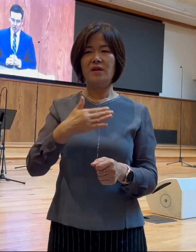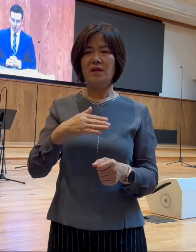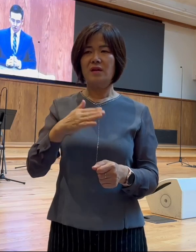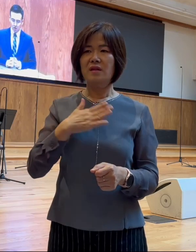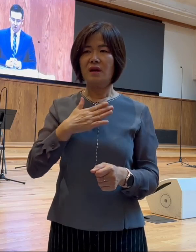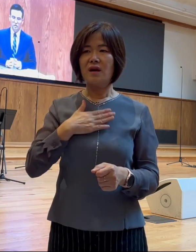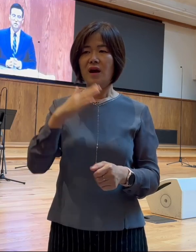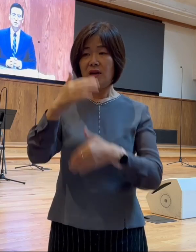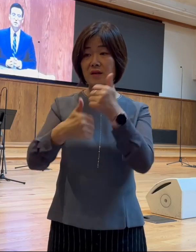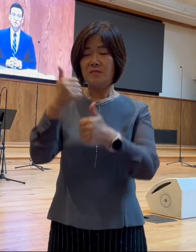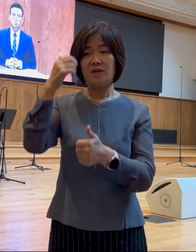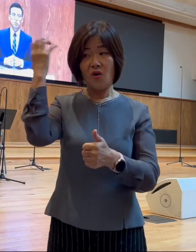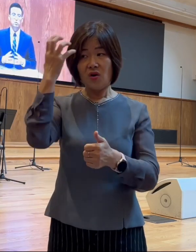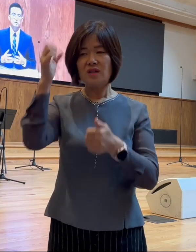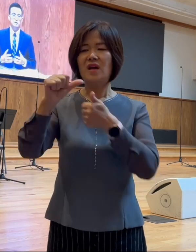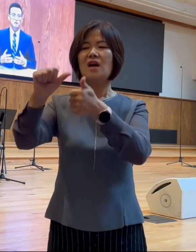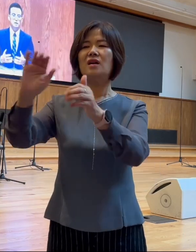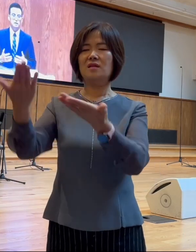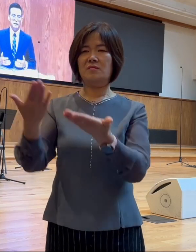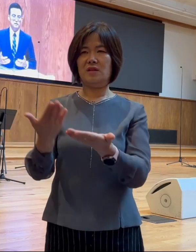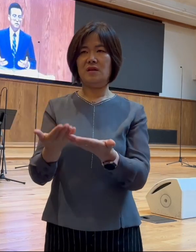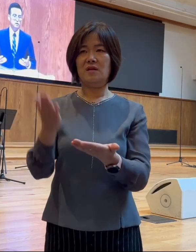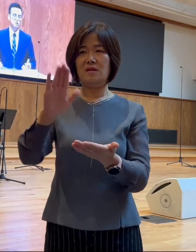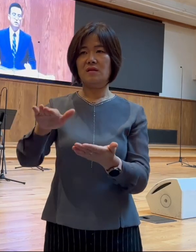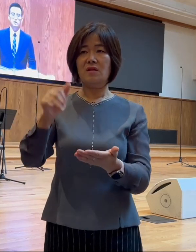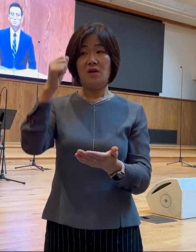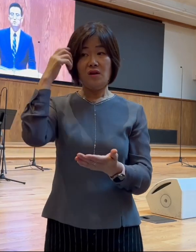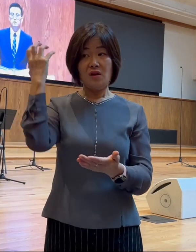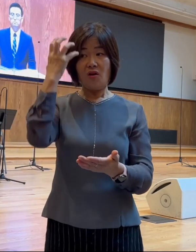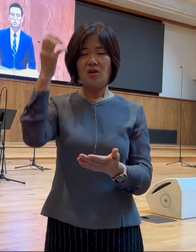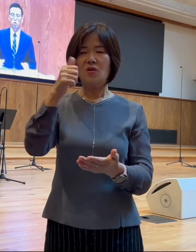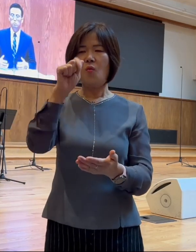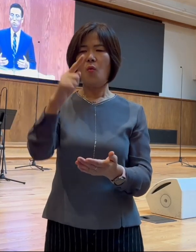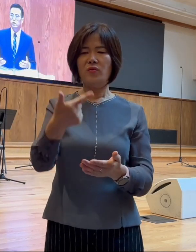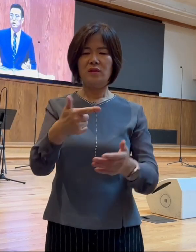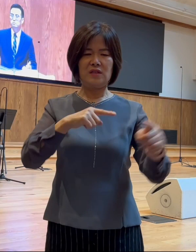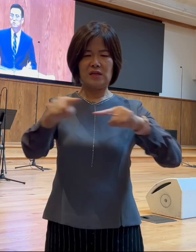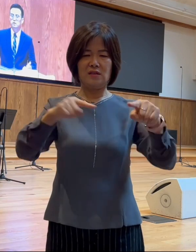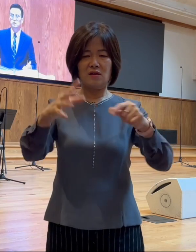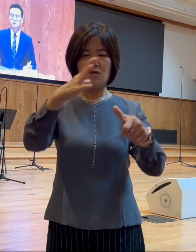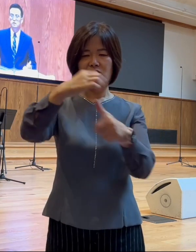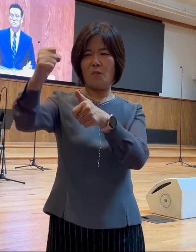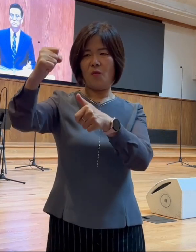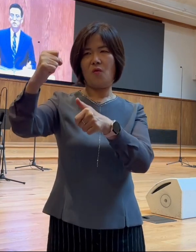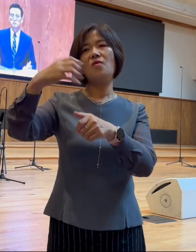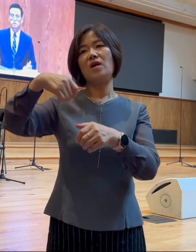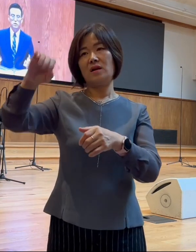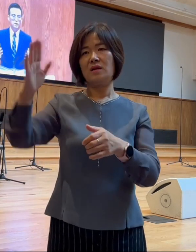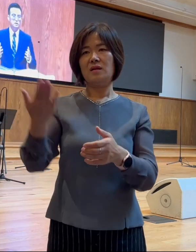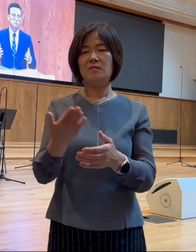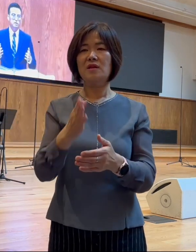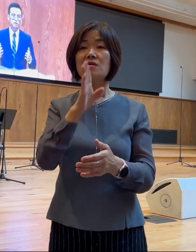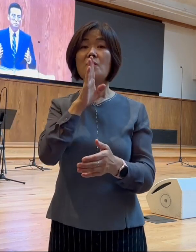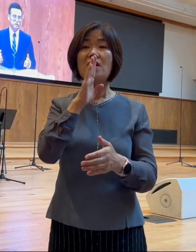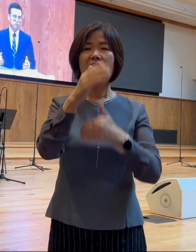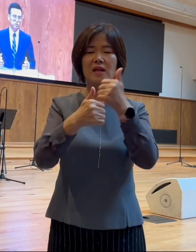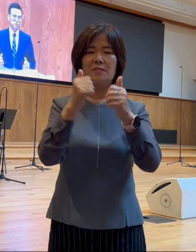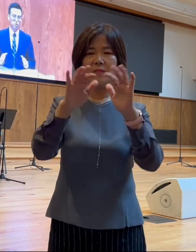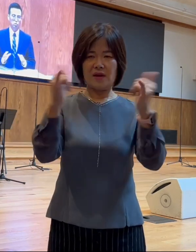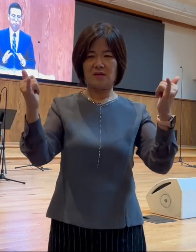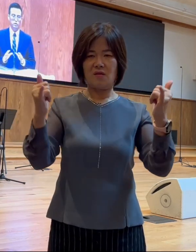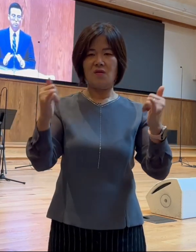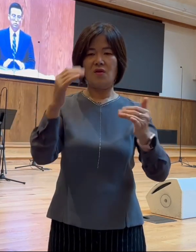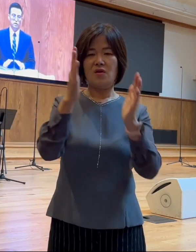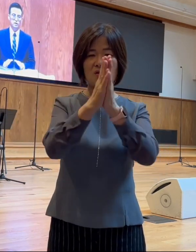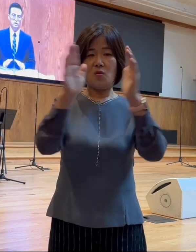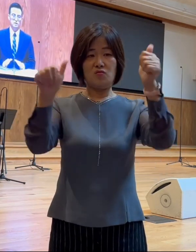이 영이 우리의 혼을 다스리기 시작해야 합니다. 정복해야 합니다. 마치 하나님의 백성인 그